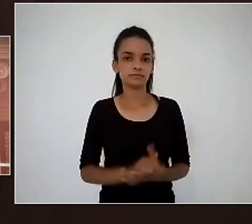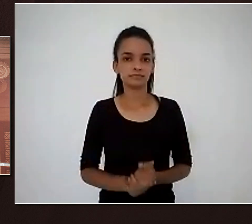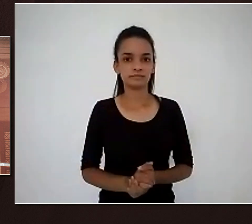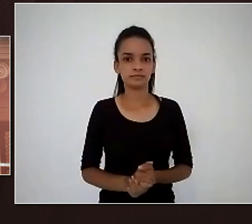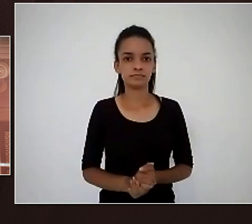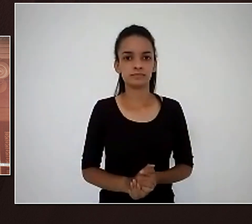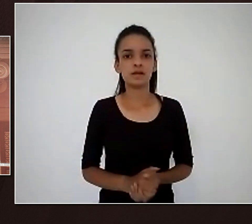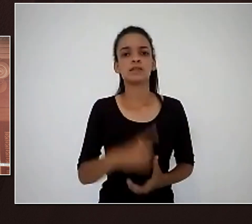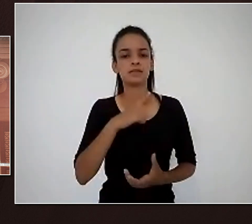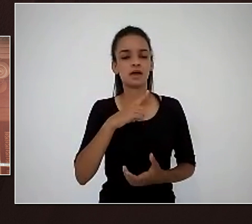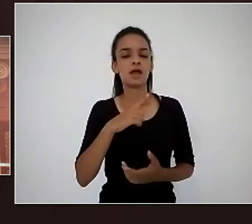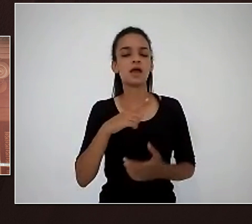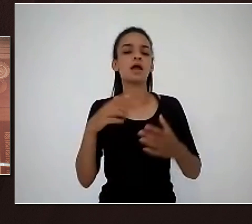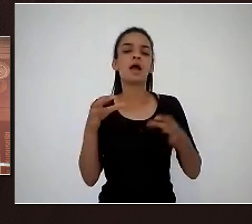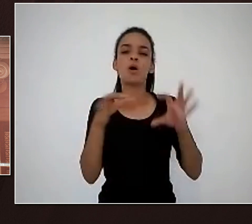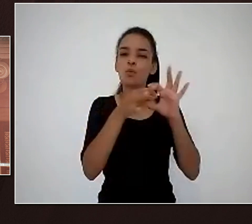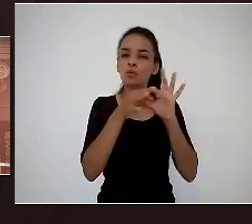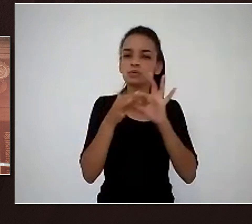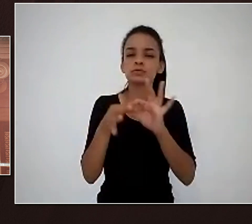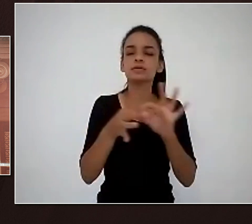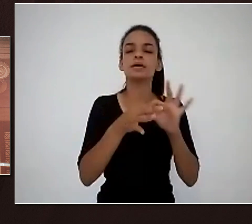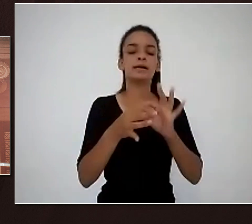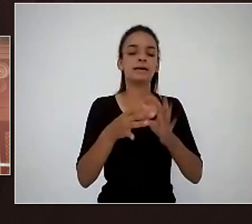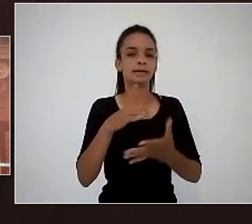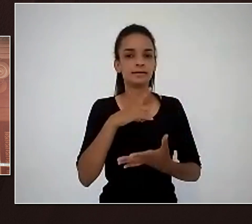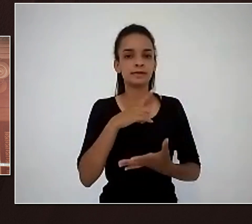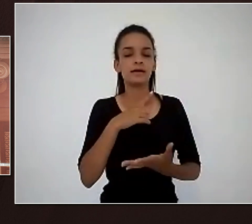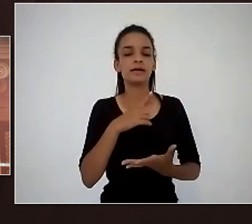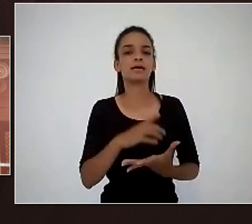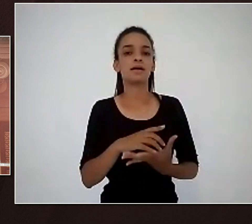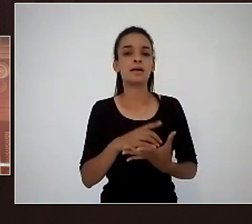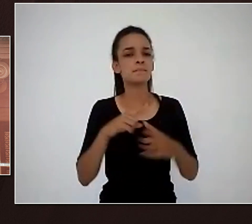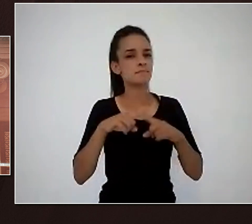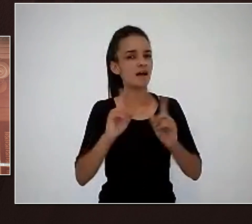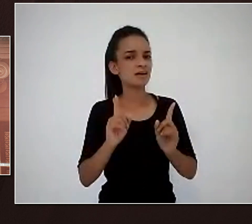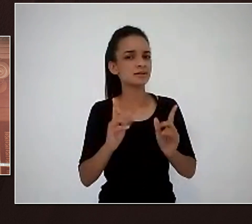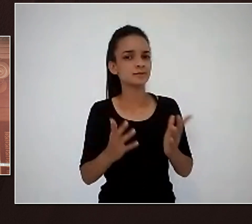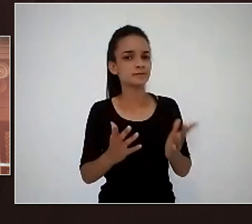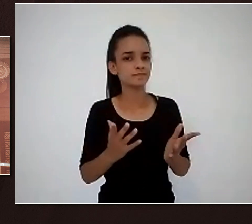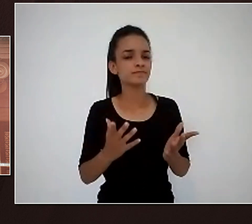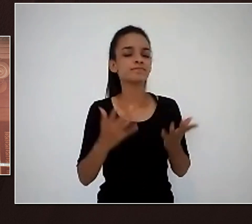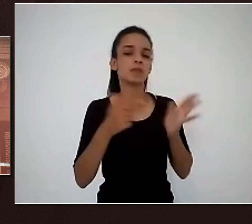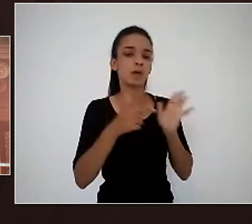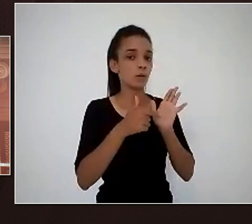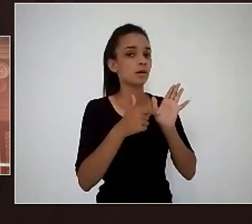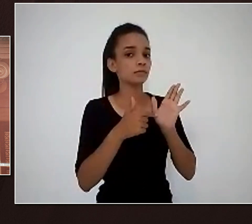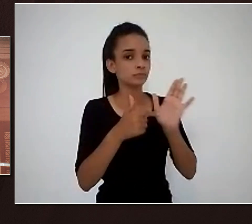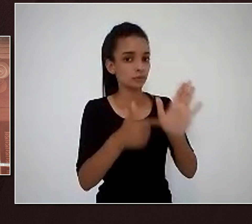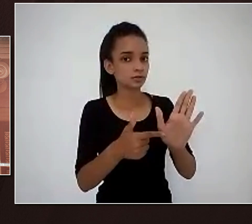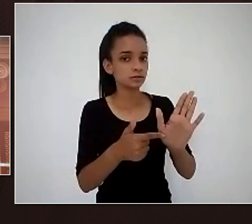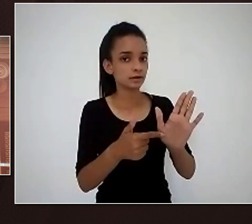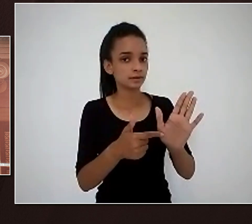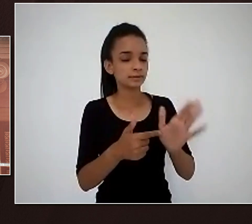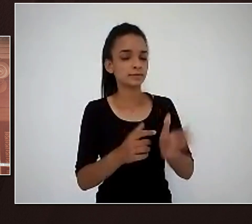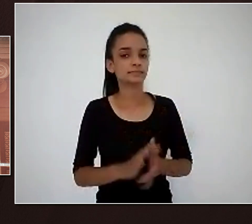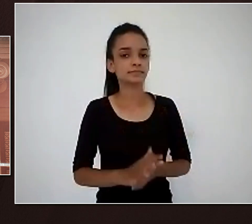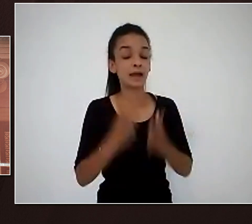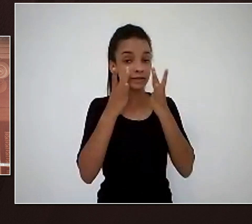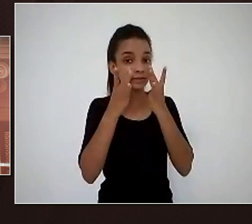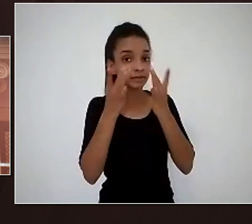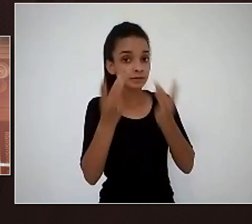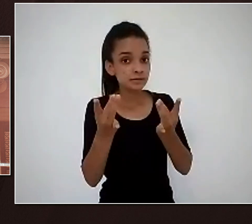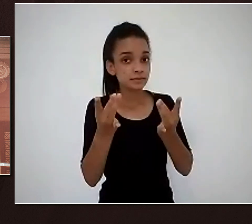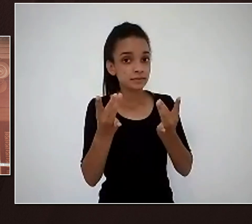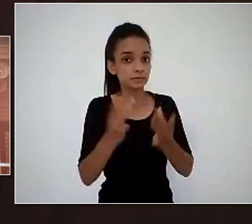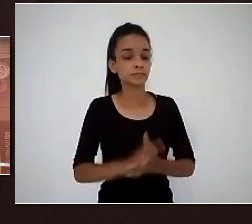boa, uma coesão muito boa, mas de qualquer forma fica aí um alerta, uma vacina, certo? Para nós